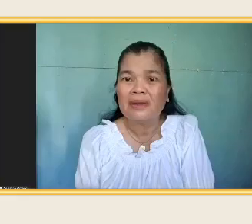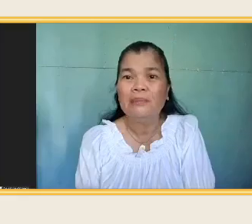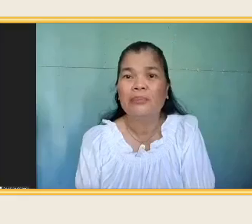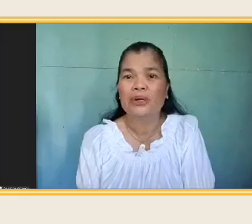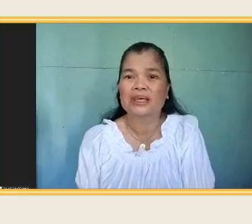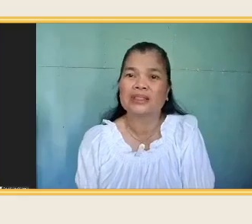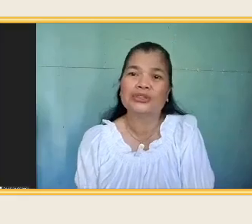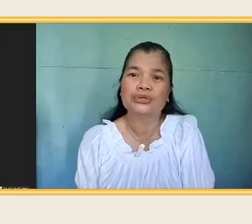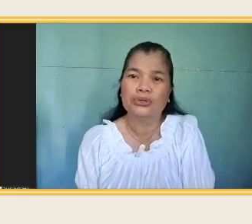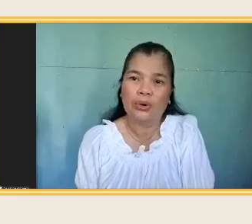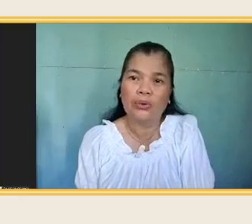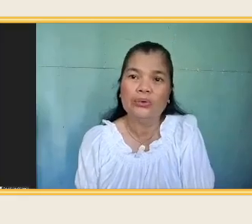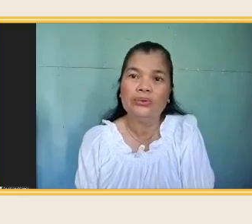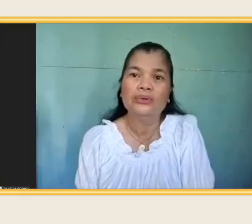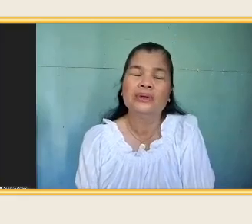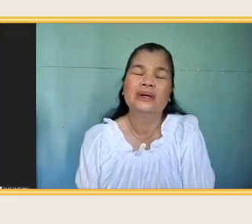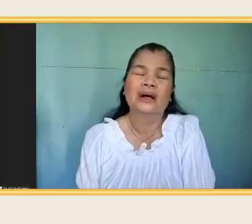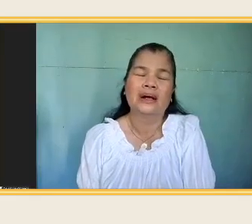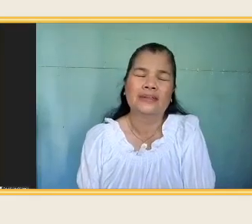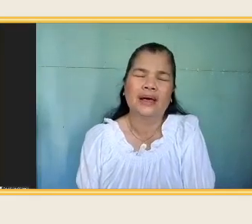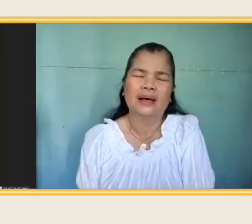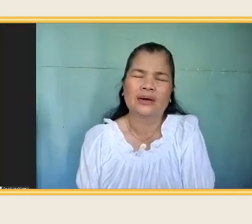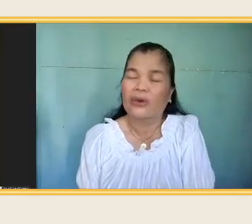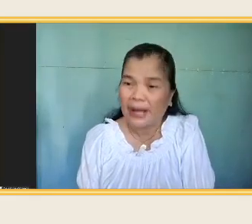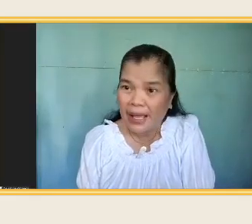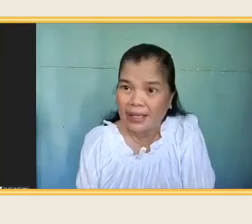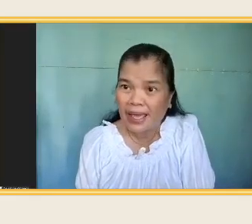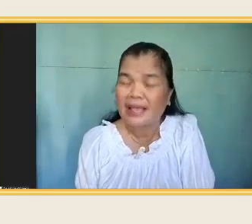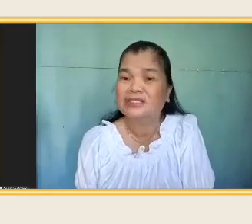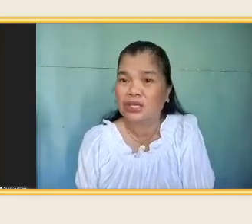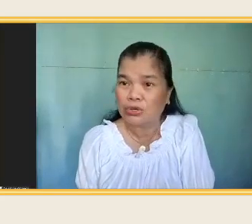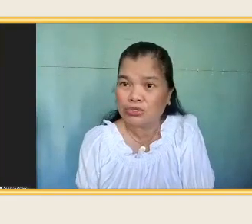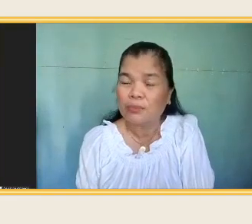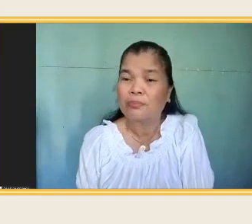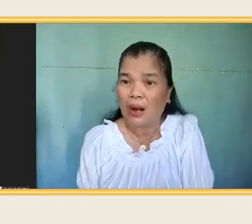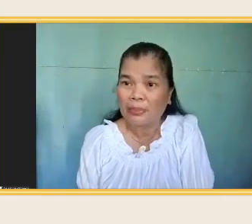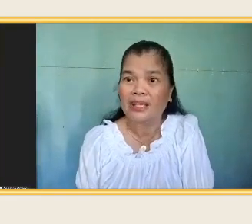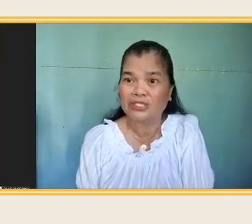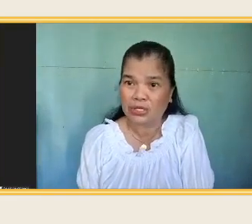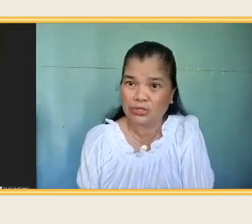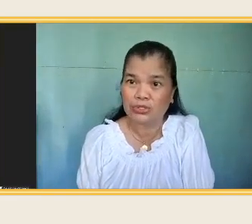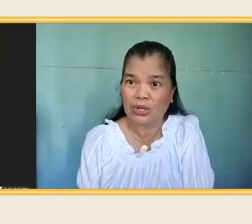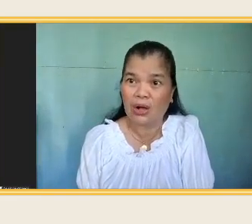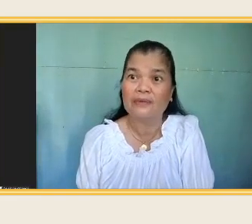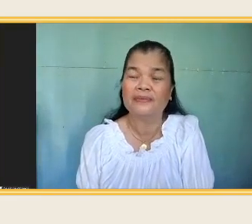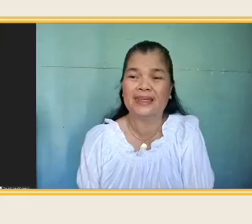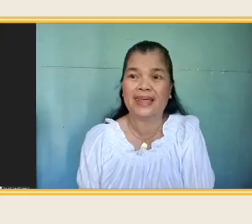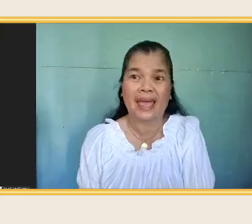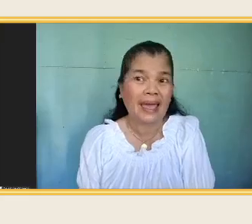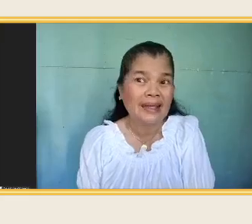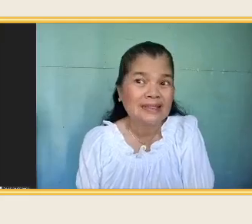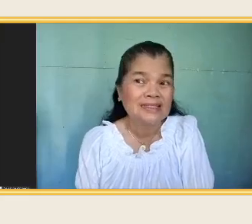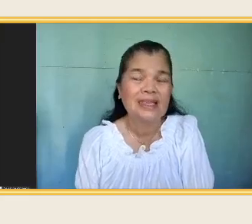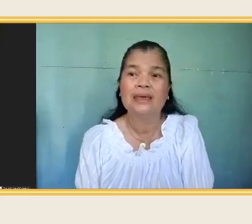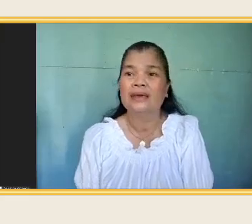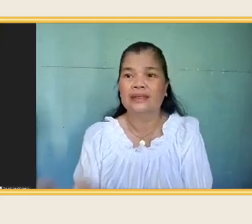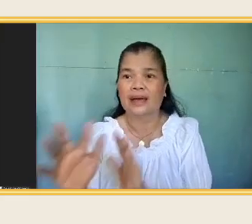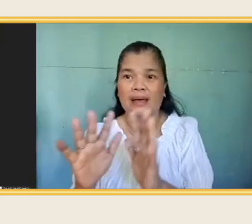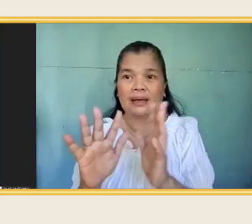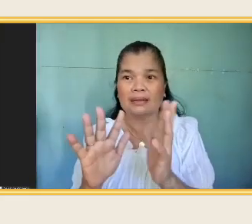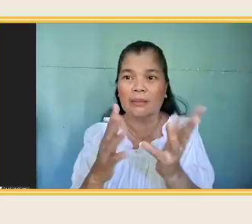it's very important that you know the correct execution, proper execution of the